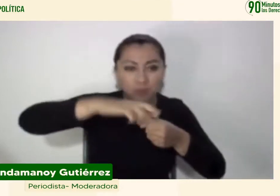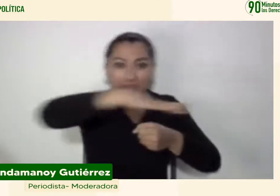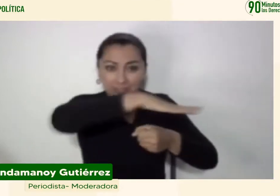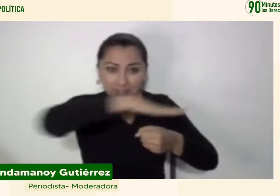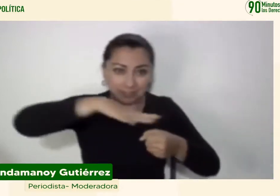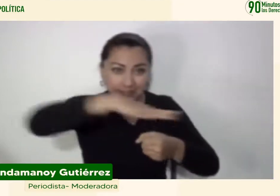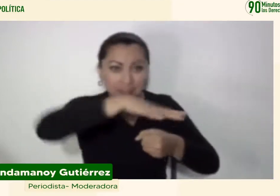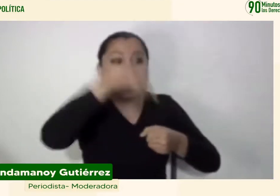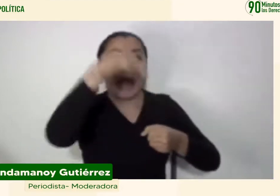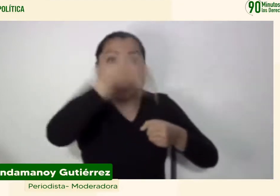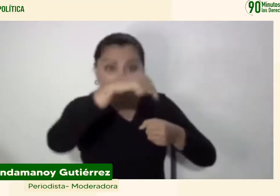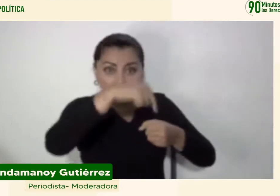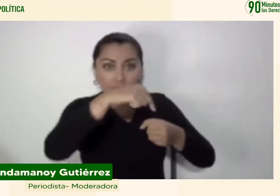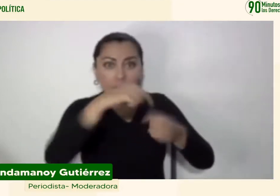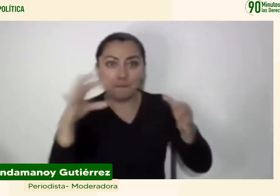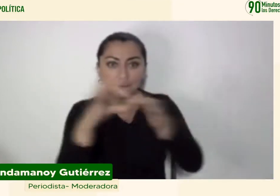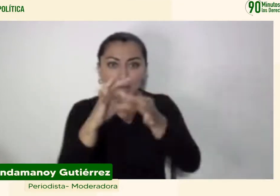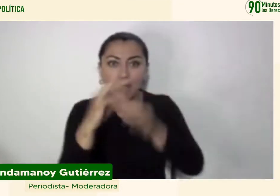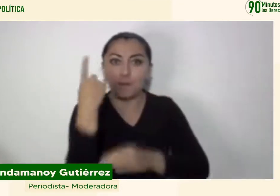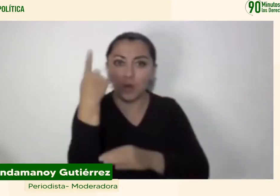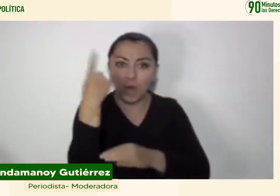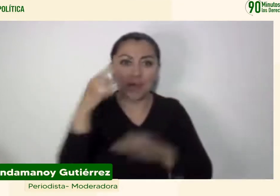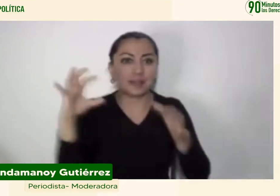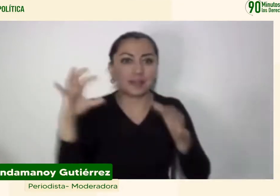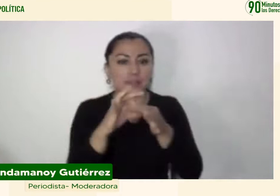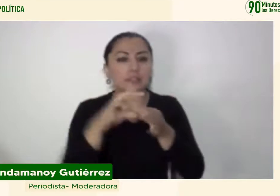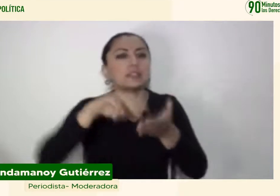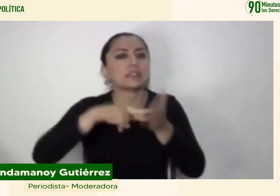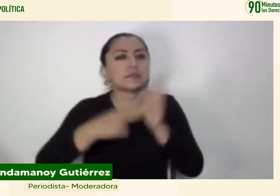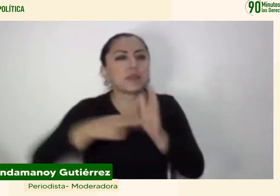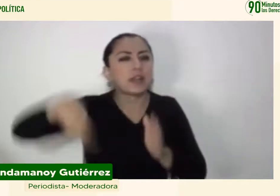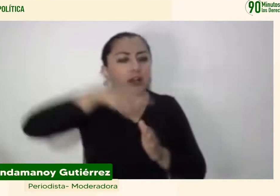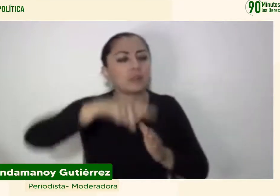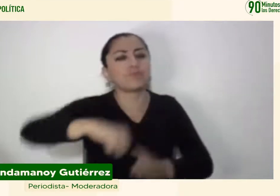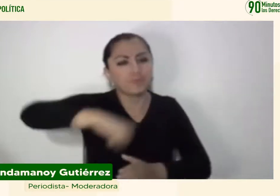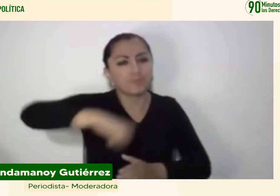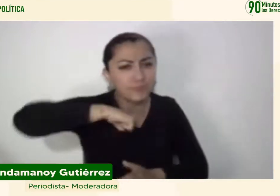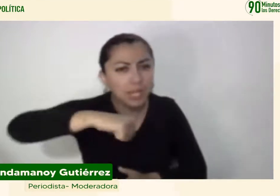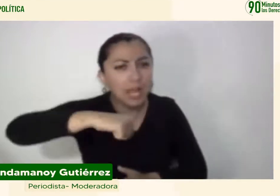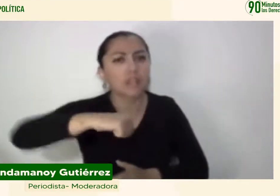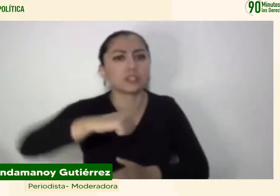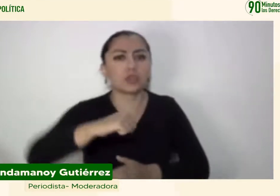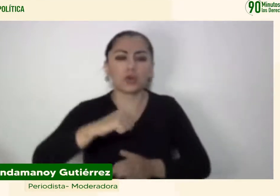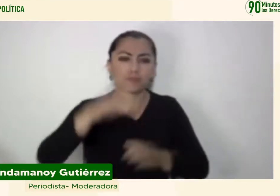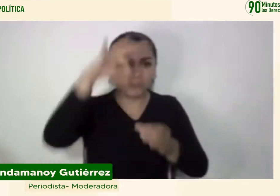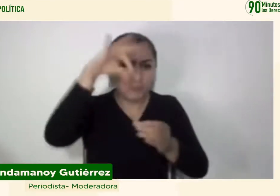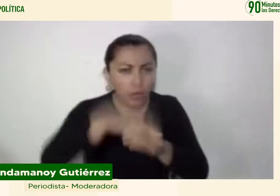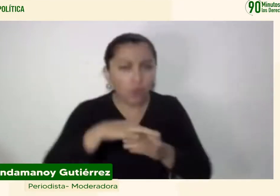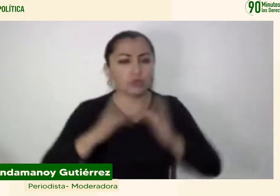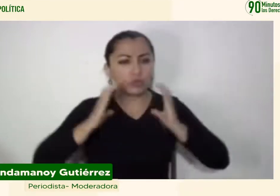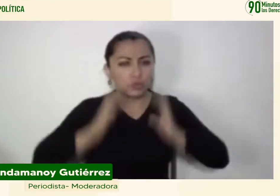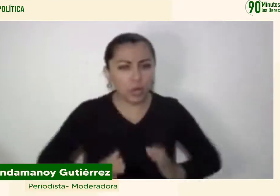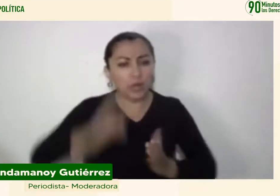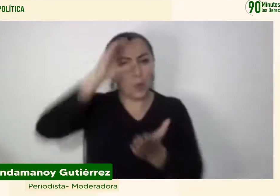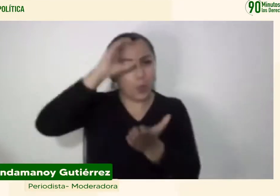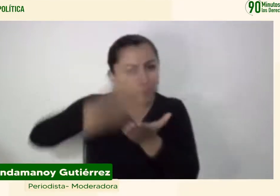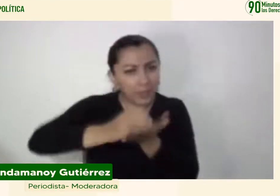federaciones si vamos a pensarnos en la relación que tienen estos organismos